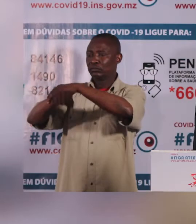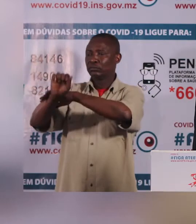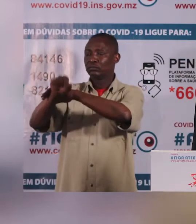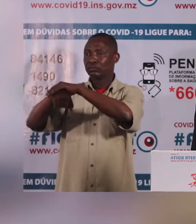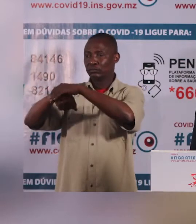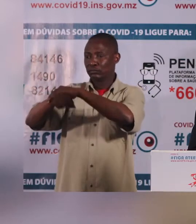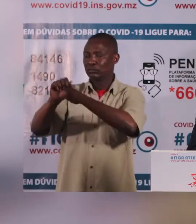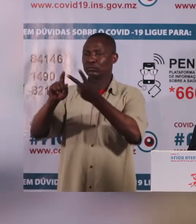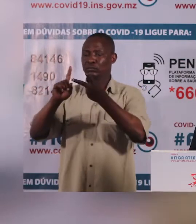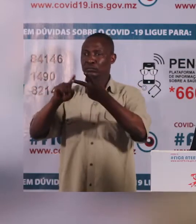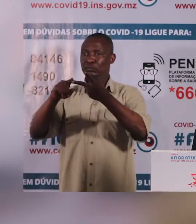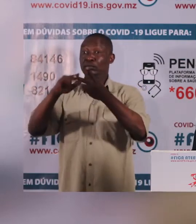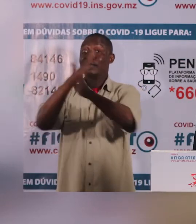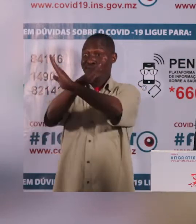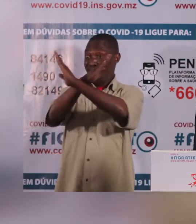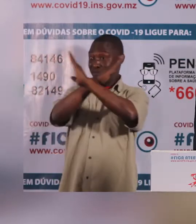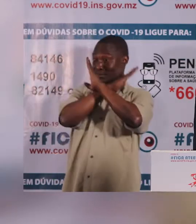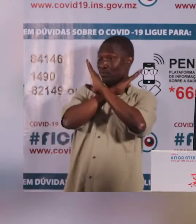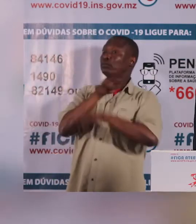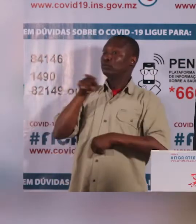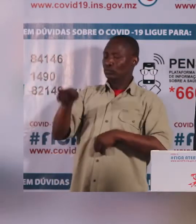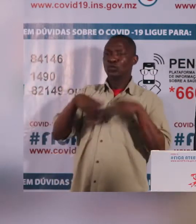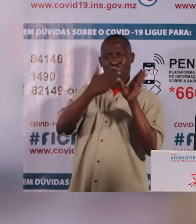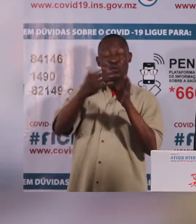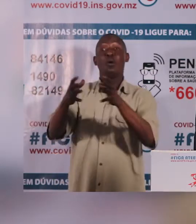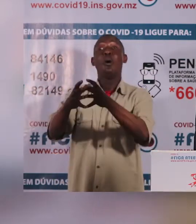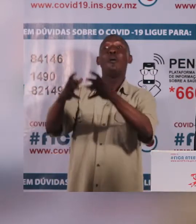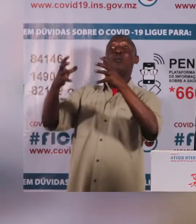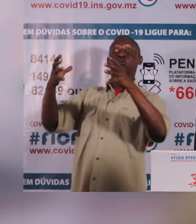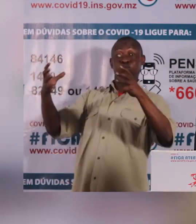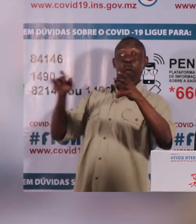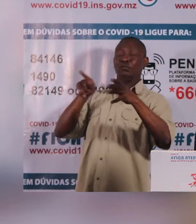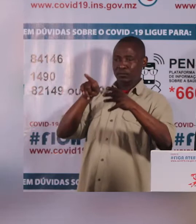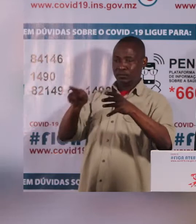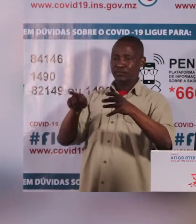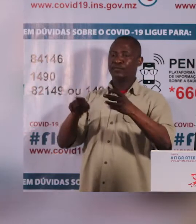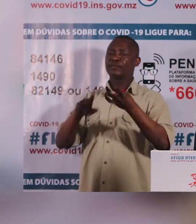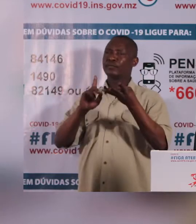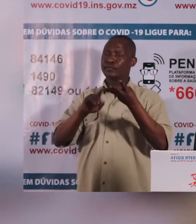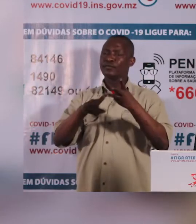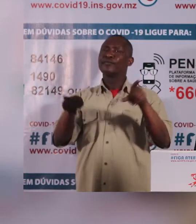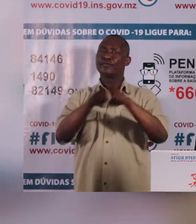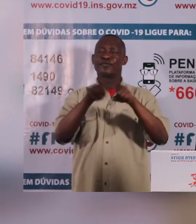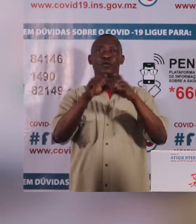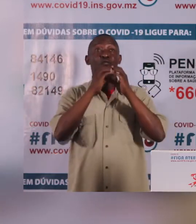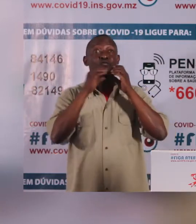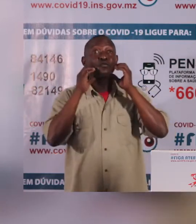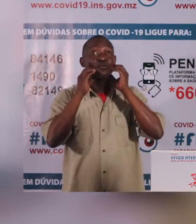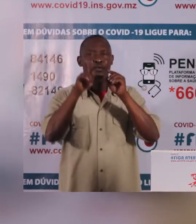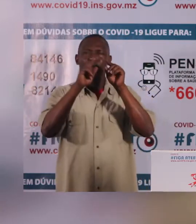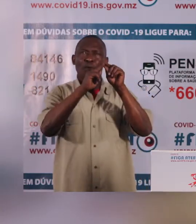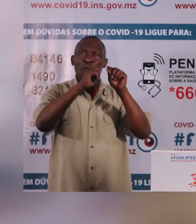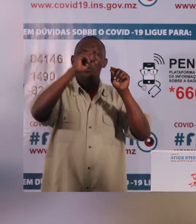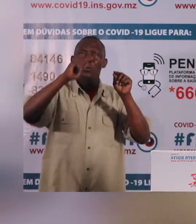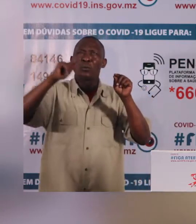o gráfico, mas a curva de Moçambique, que aparece ali em vermelho, também começa a ficar com algum destaque.